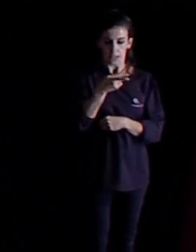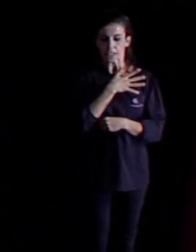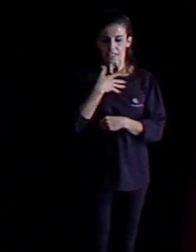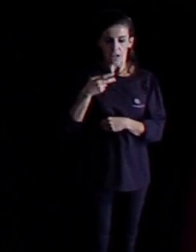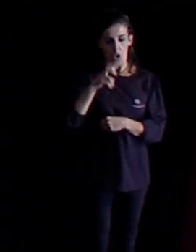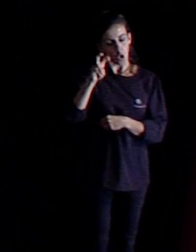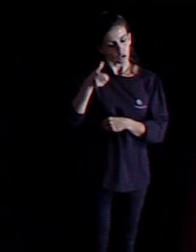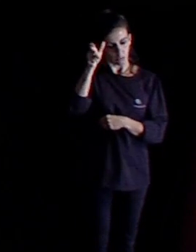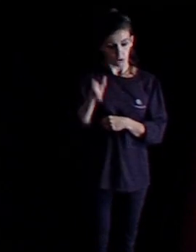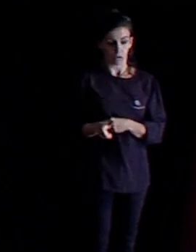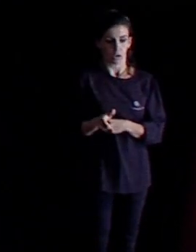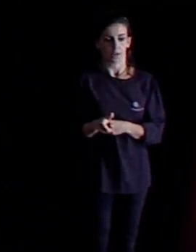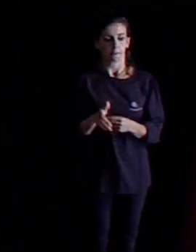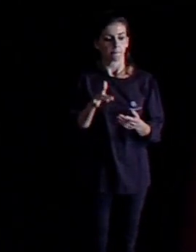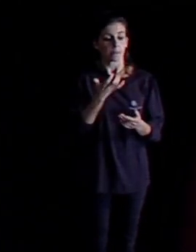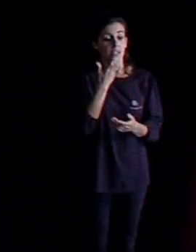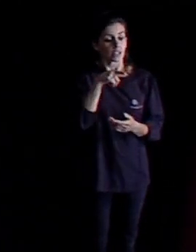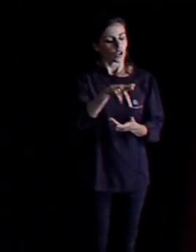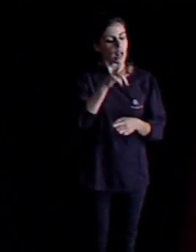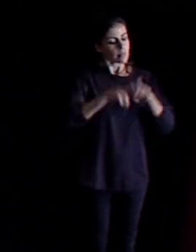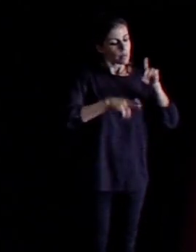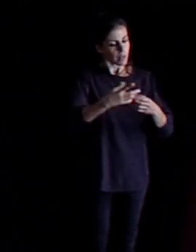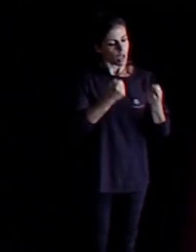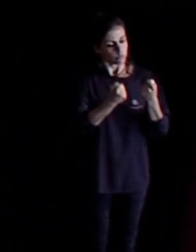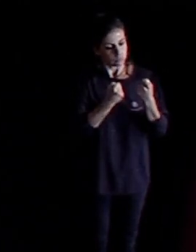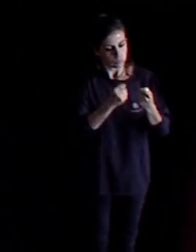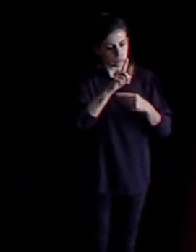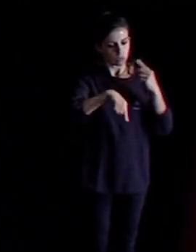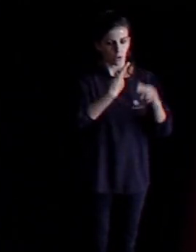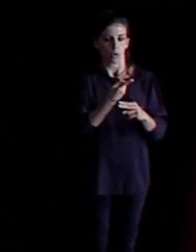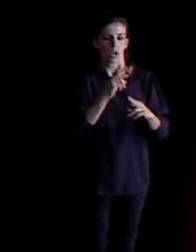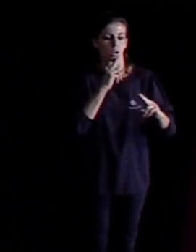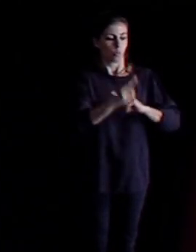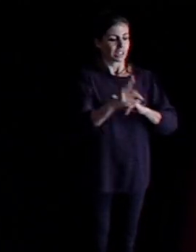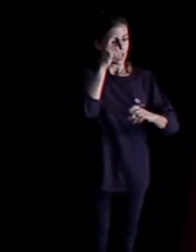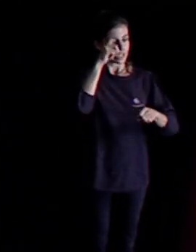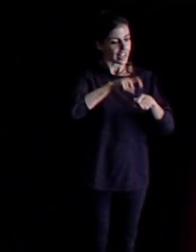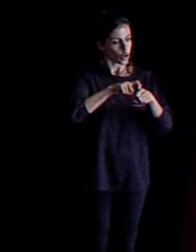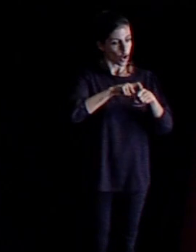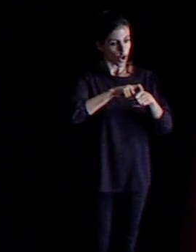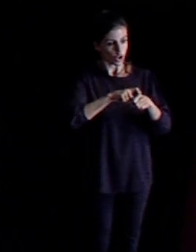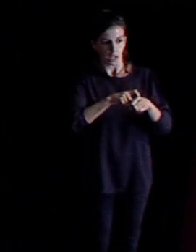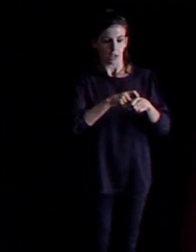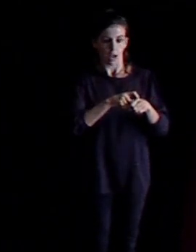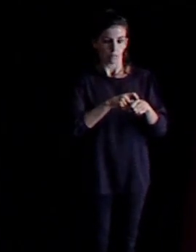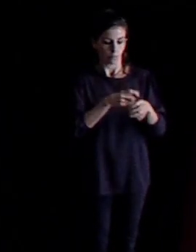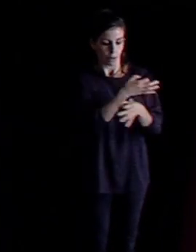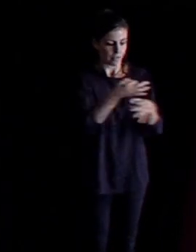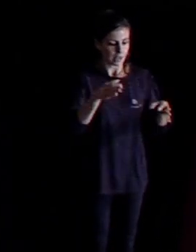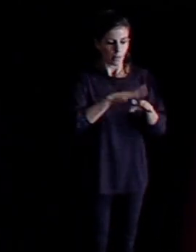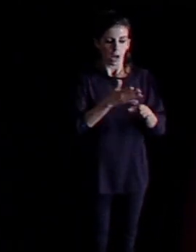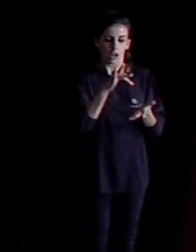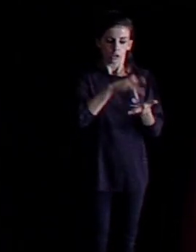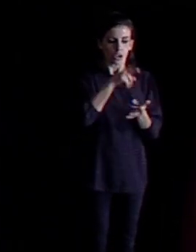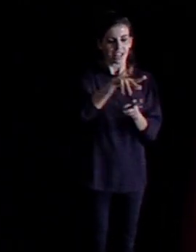del hecho, el que sea muy intenso y que no haya respuestas psicológicas adecuadas para afrontar